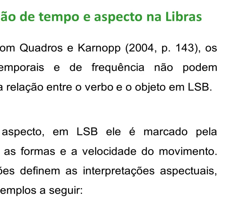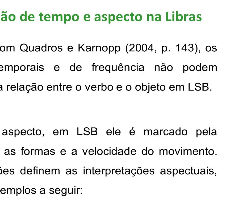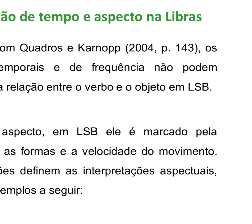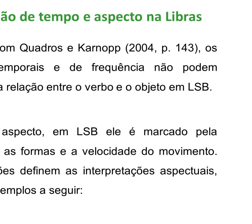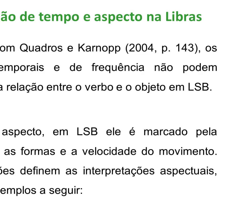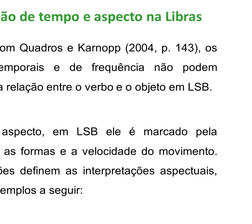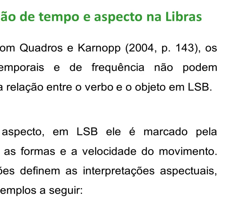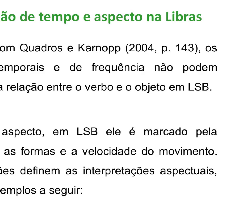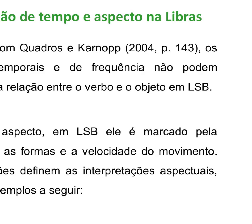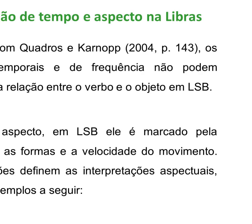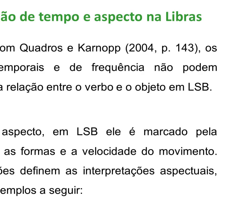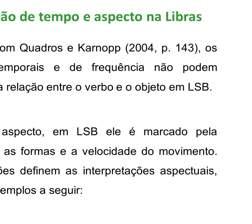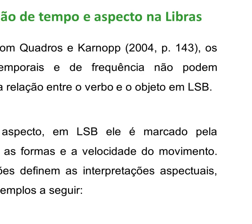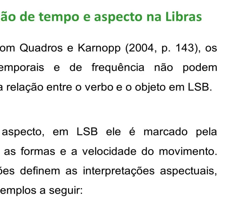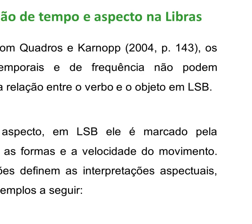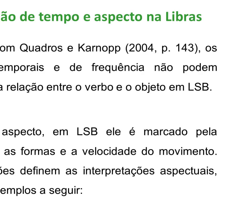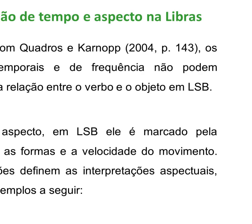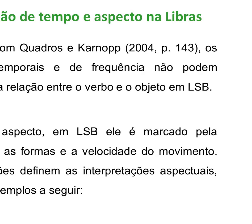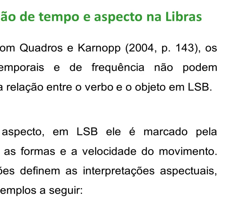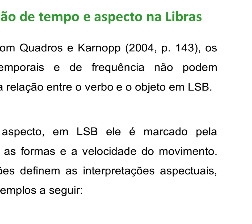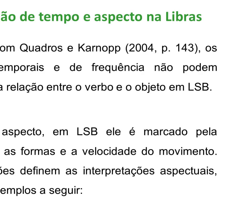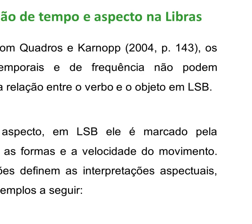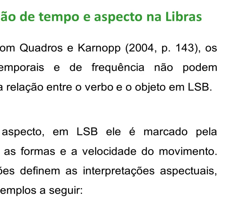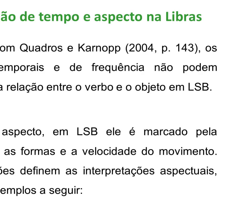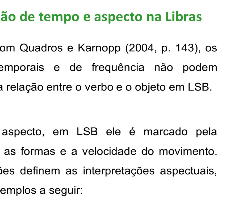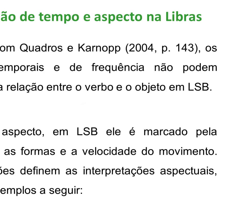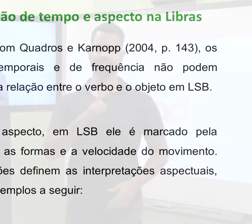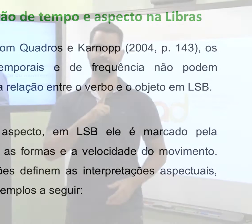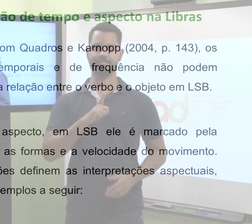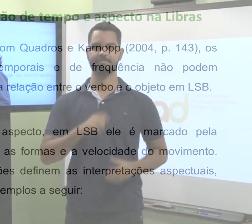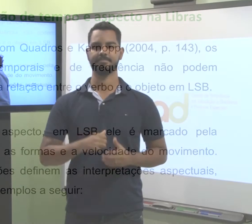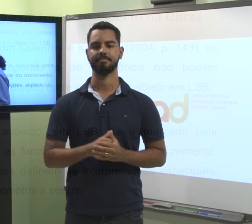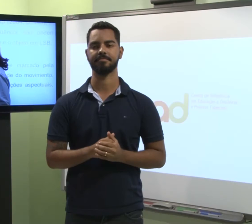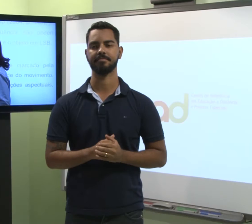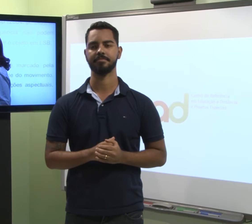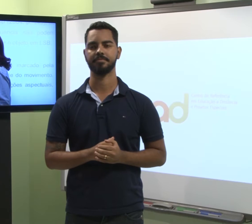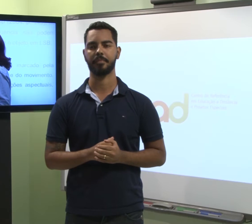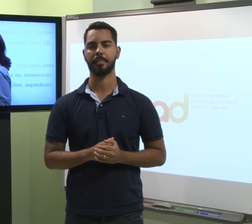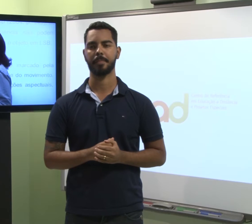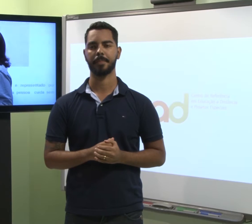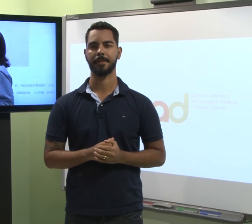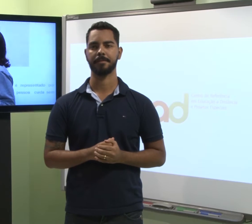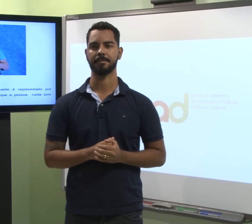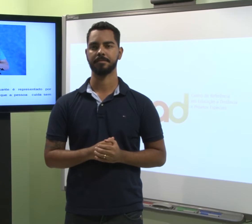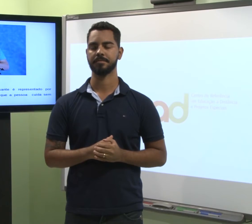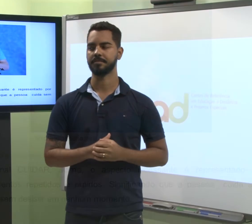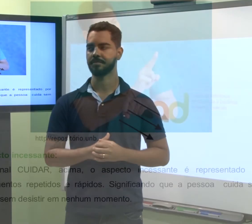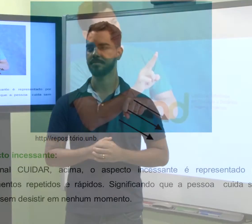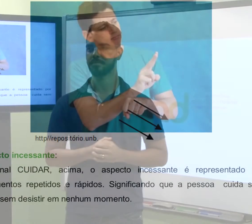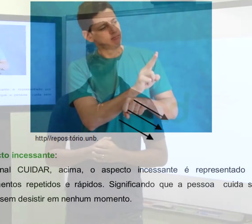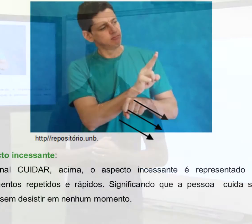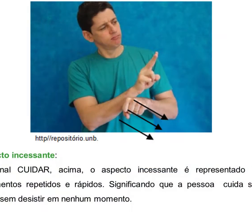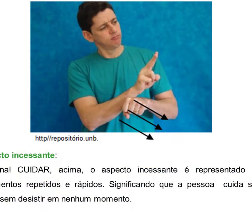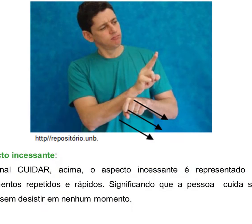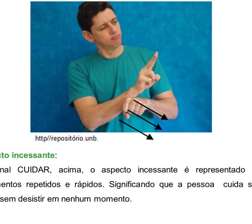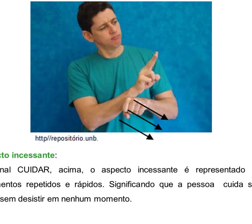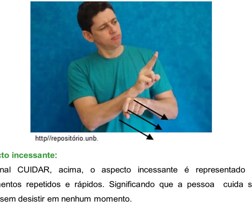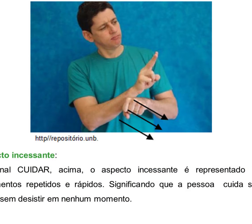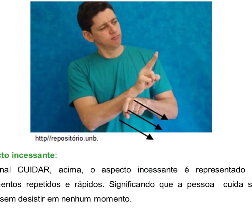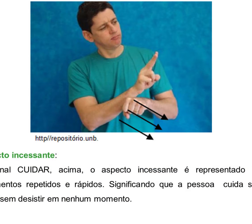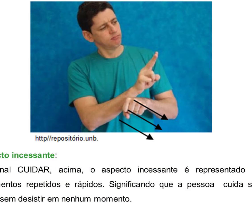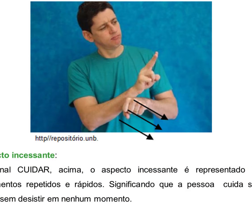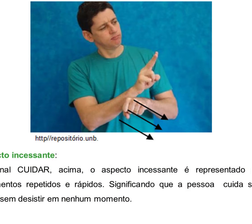nos exemplos que seguem nos slides a seguir, que vamos ver a partir de agora.